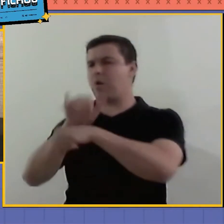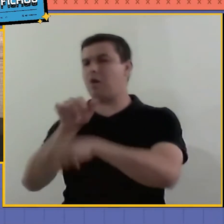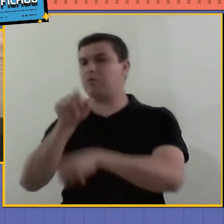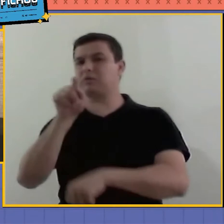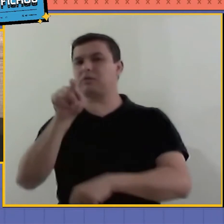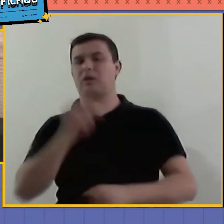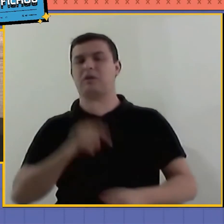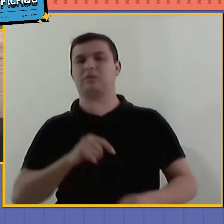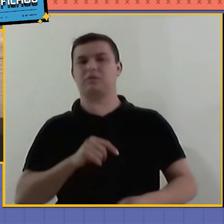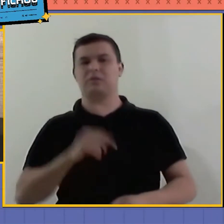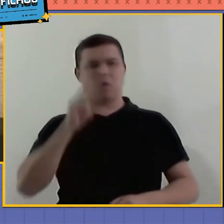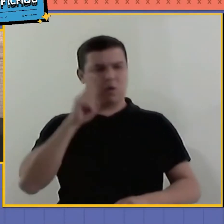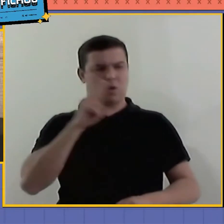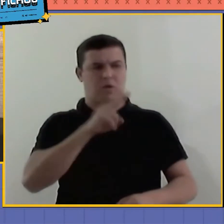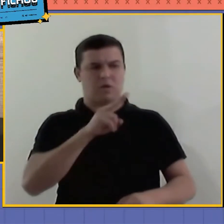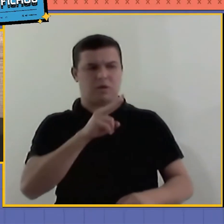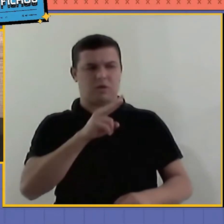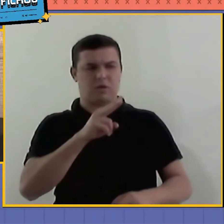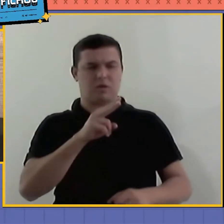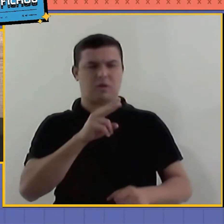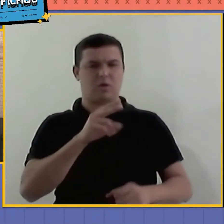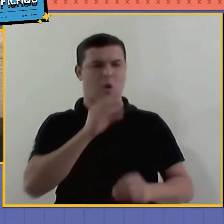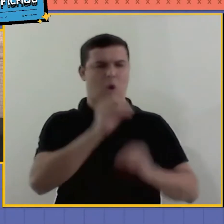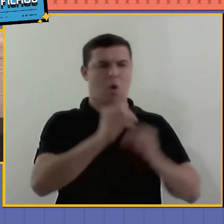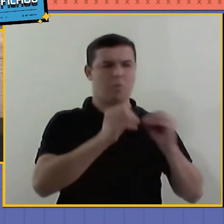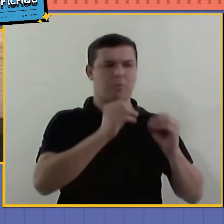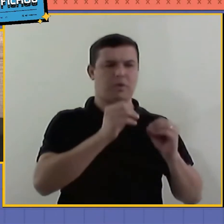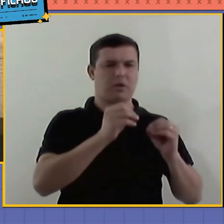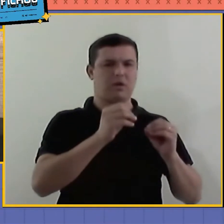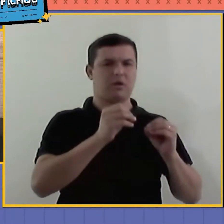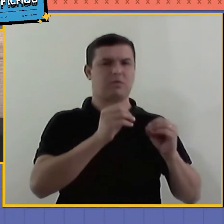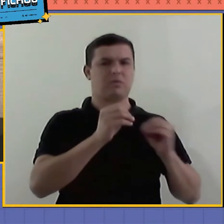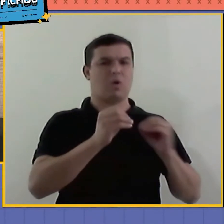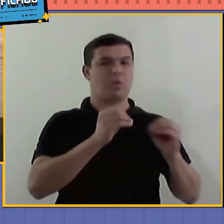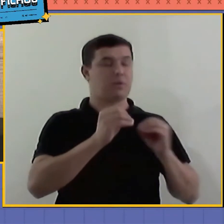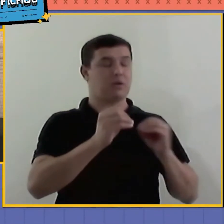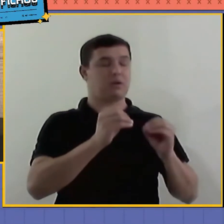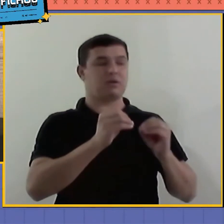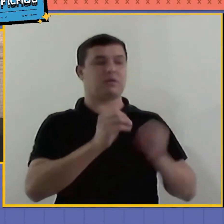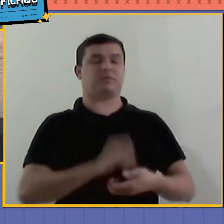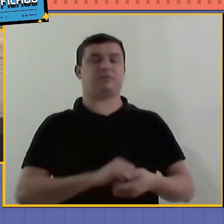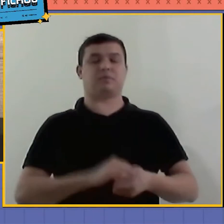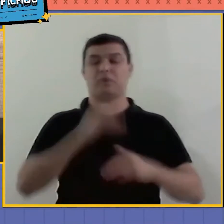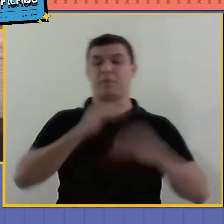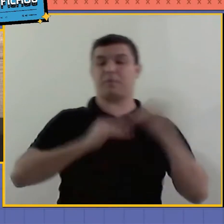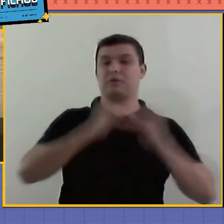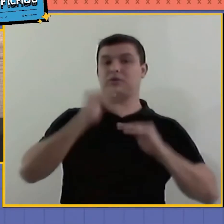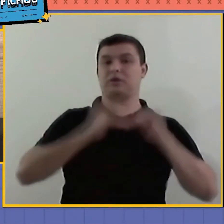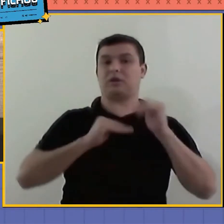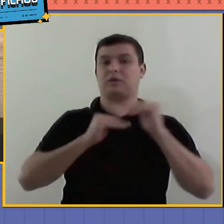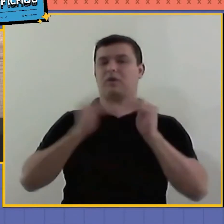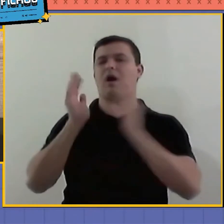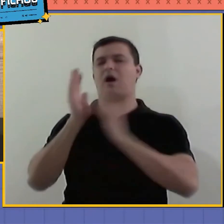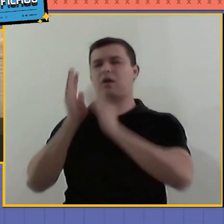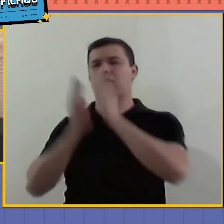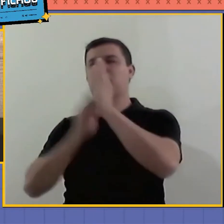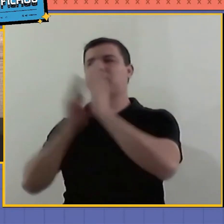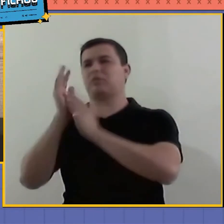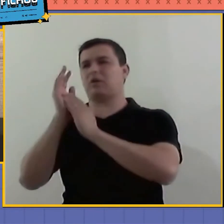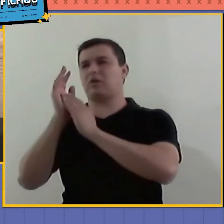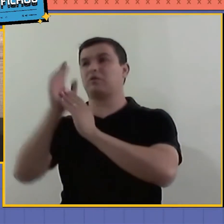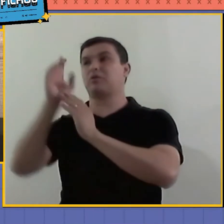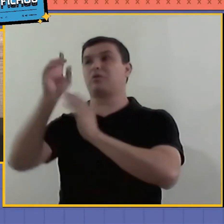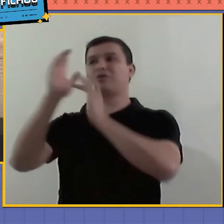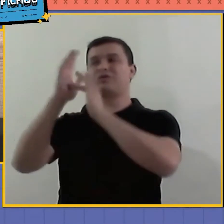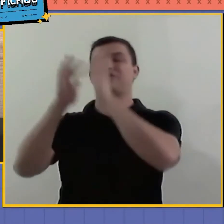as obras que vocês praticam e vão Dori ficar a Deus no dia da visitação ou seja eles vão